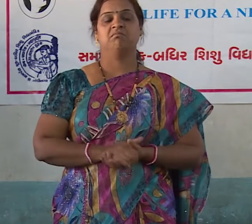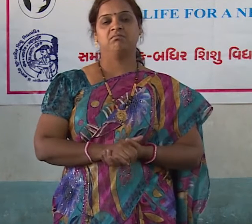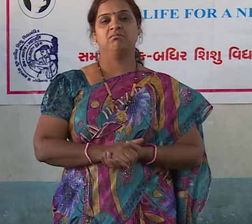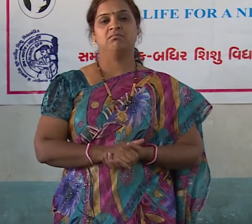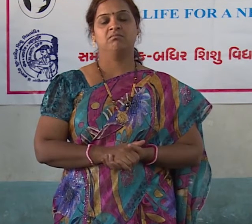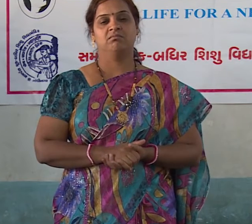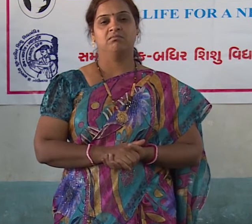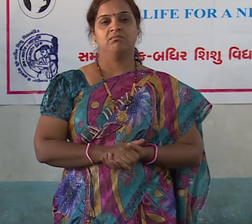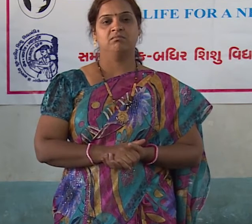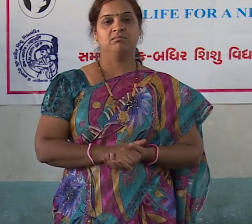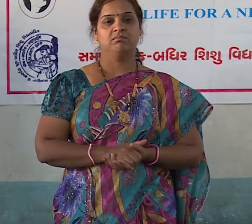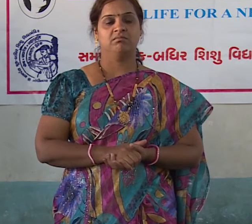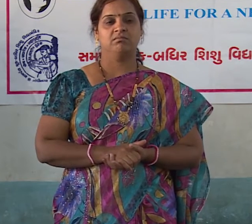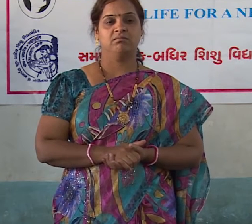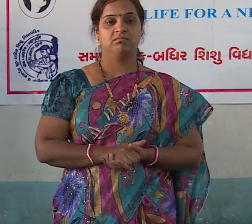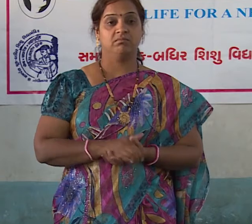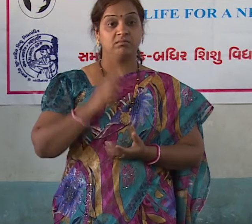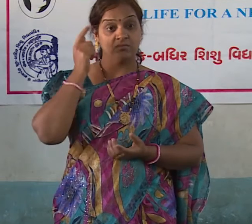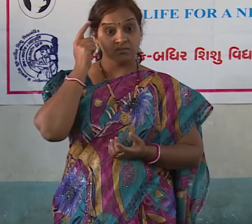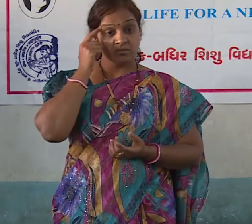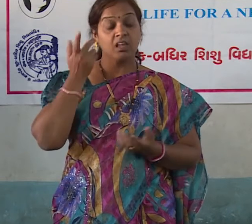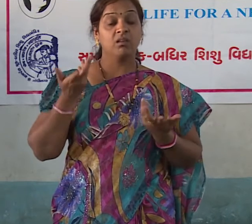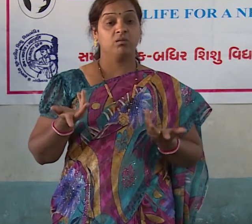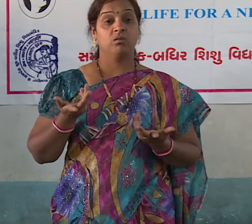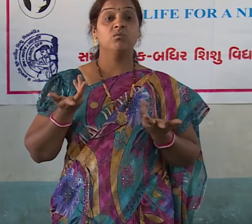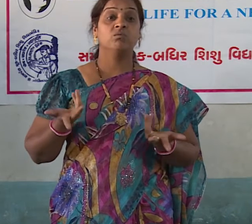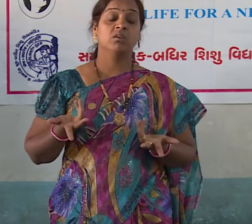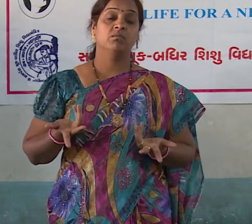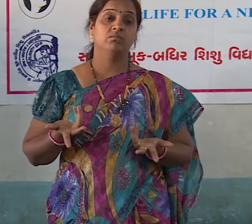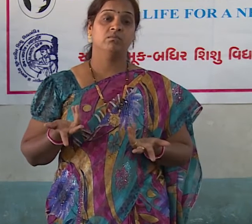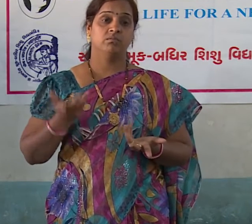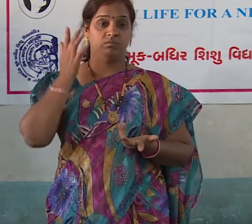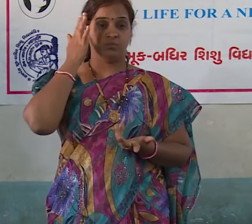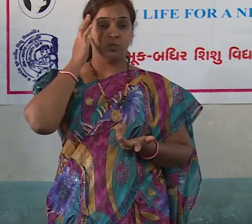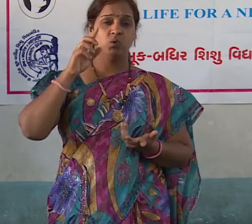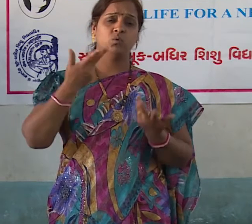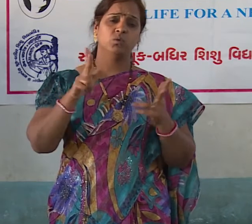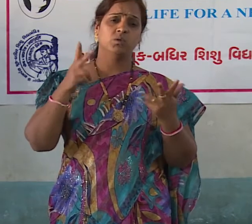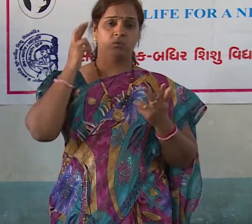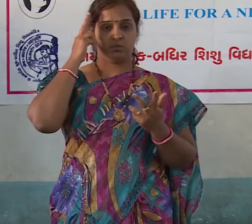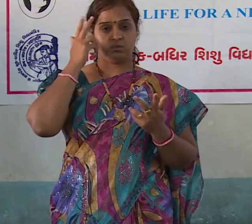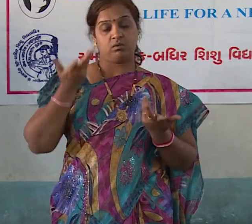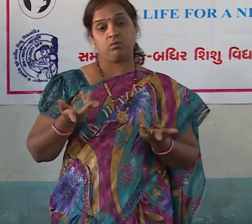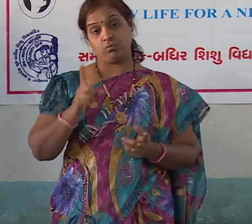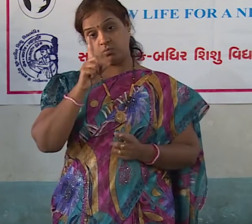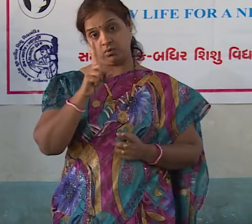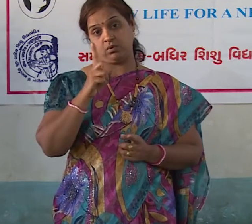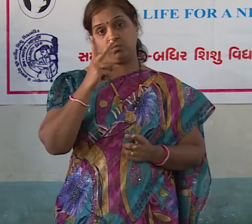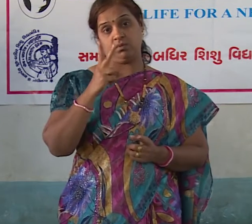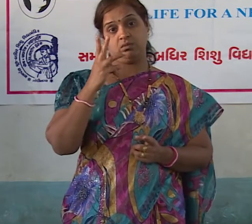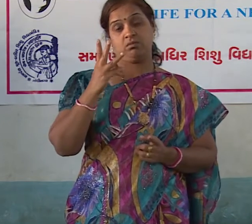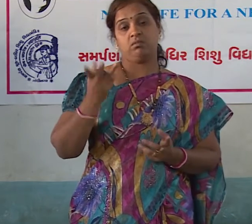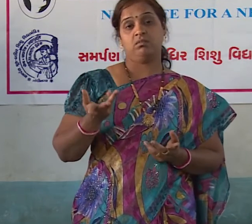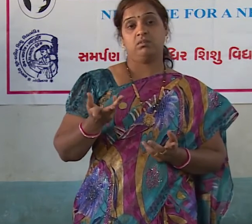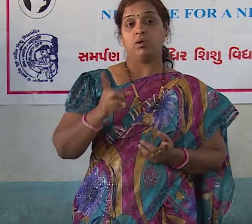भी संकल्प आते हैं ये क्यों आते हैं, कारण क्या है। तो पहला व्यक्ति कौन, जिसने टाइम